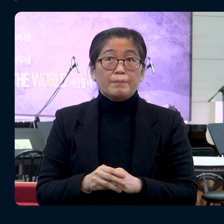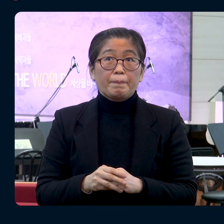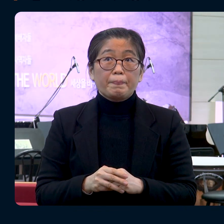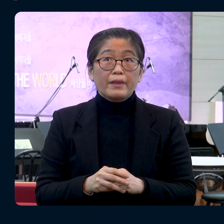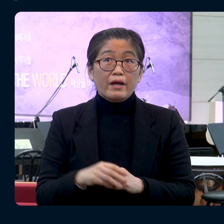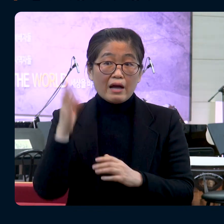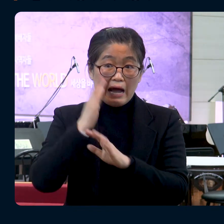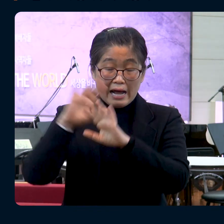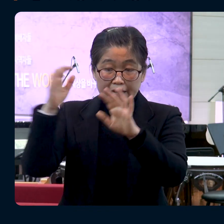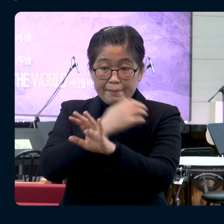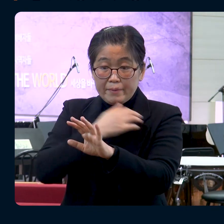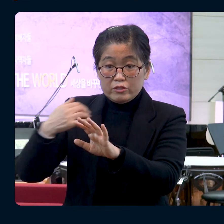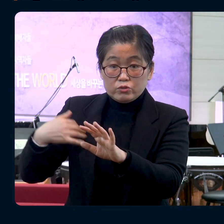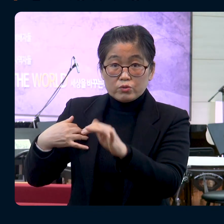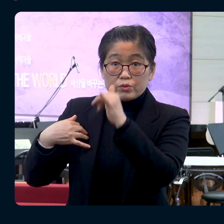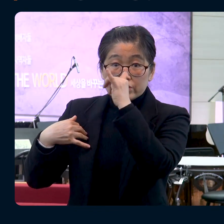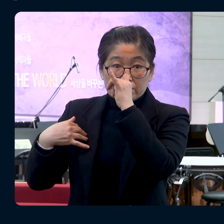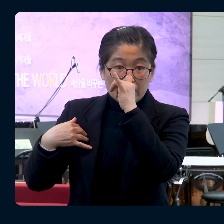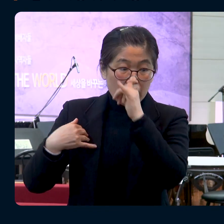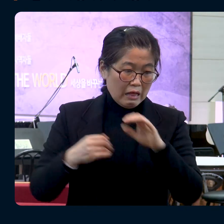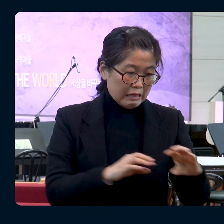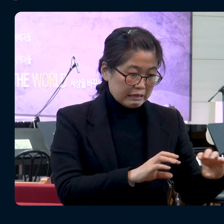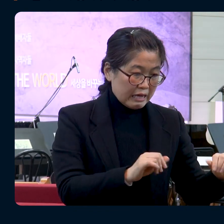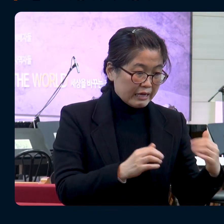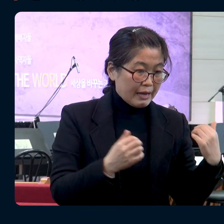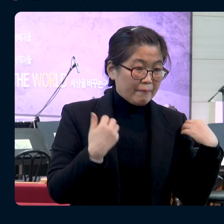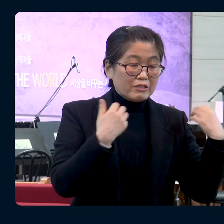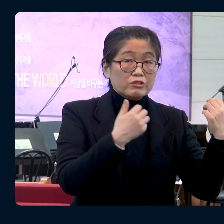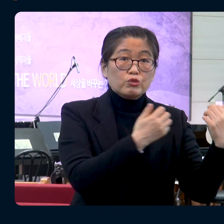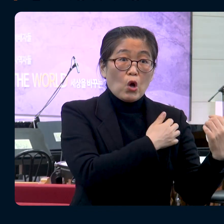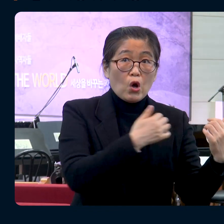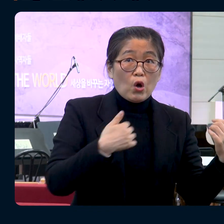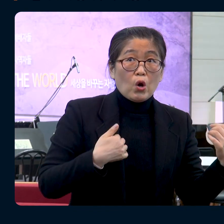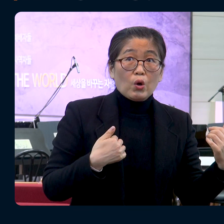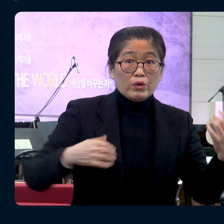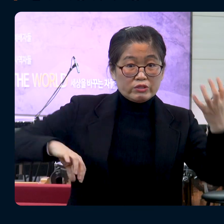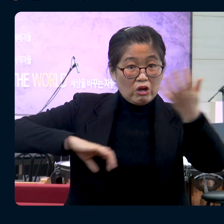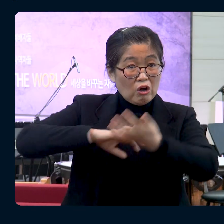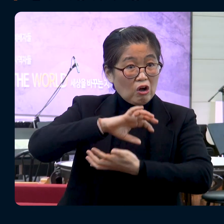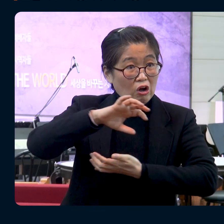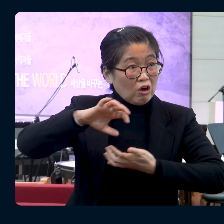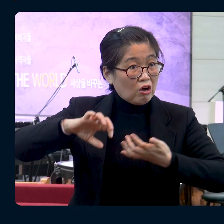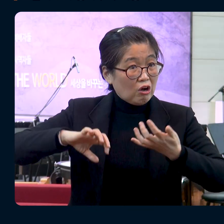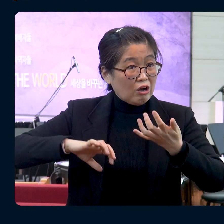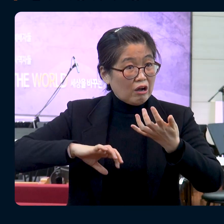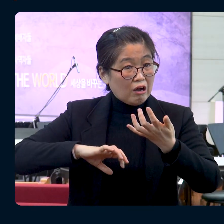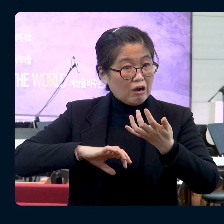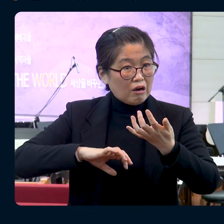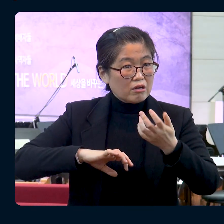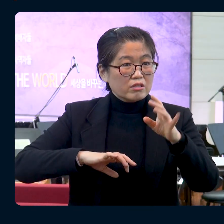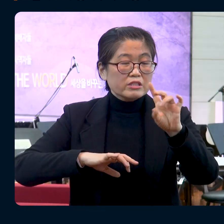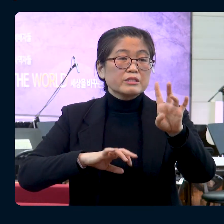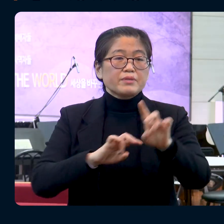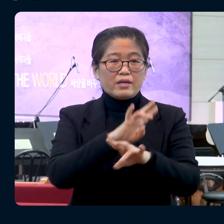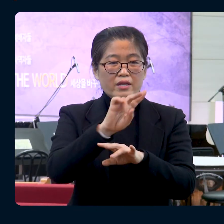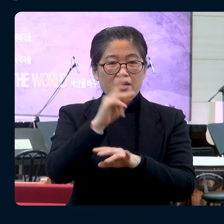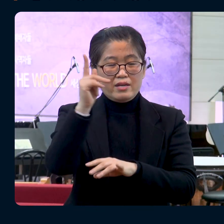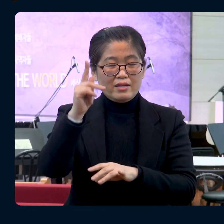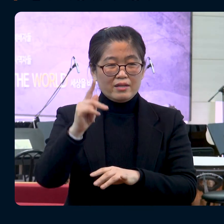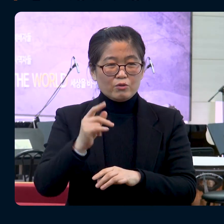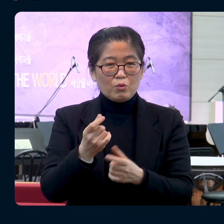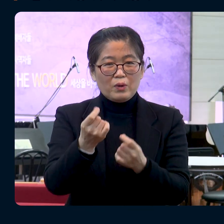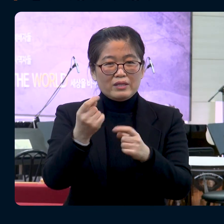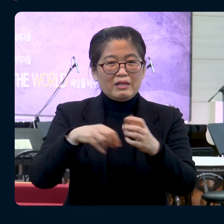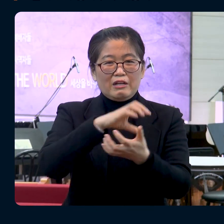그런데 사실 솔직히 하늘의 만족도 있지만 이 땅의 만족도 같이 섞였다, 적당히 섞여 있다, 그럼 뭐예요?